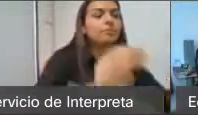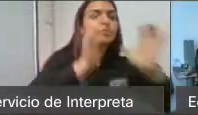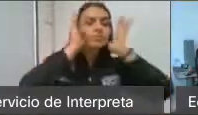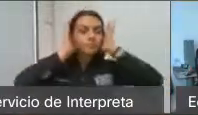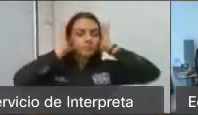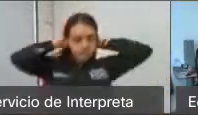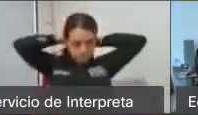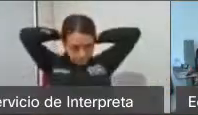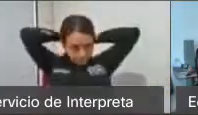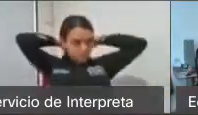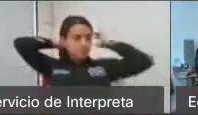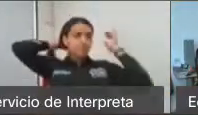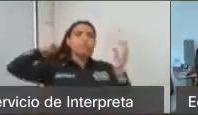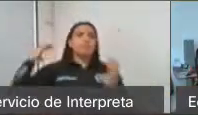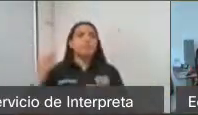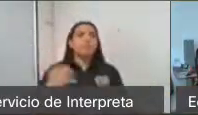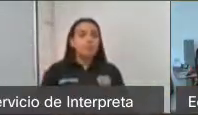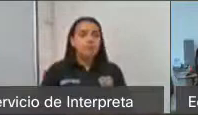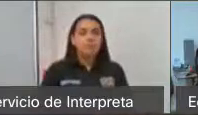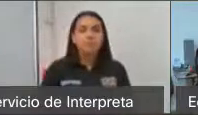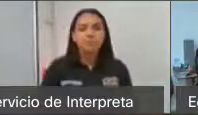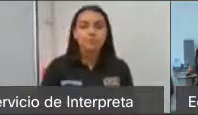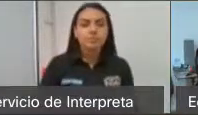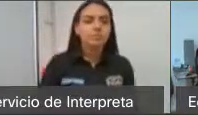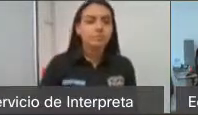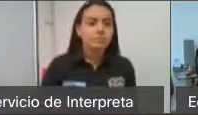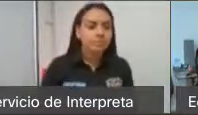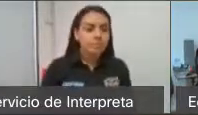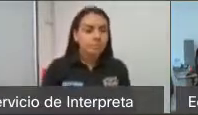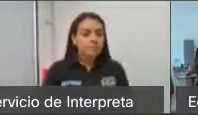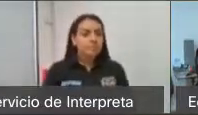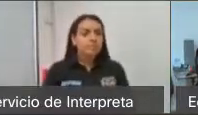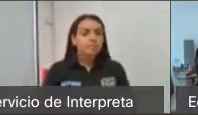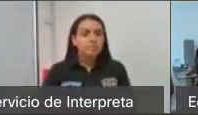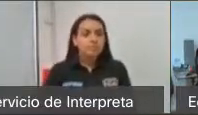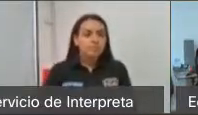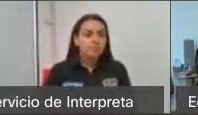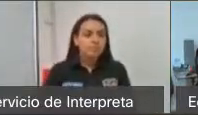de inmediatamente para que la otra lo agarre. Entonces, vamos a estar las tres también